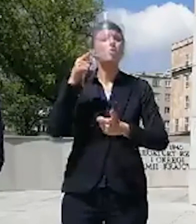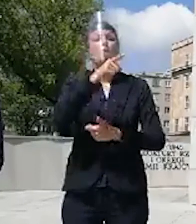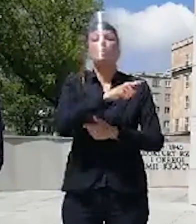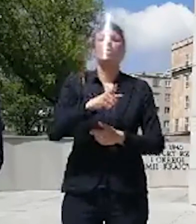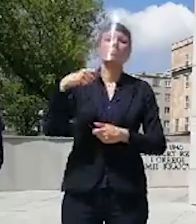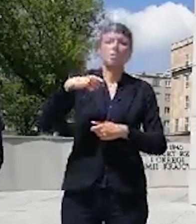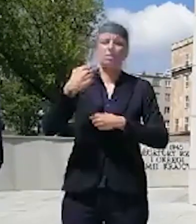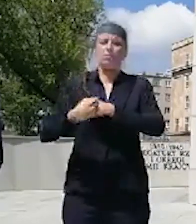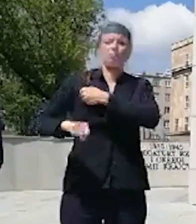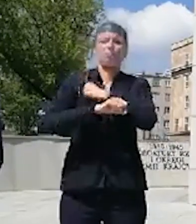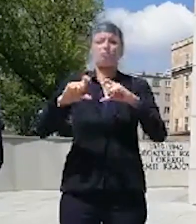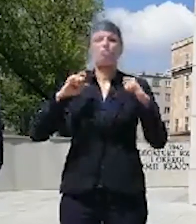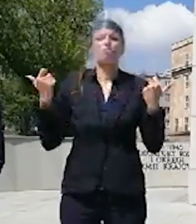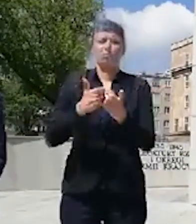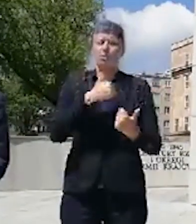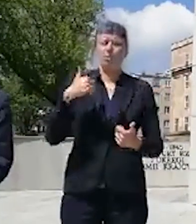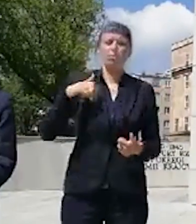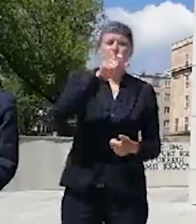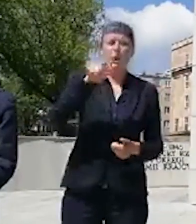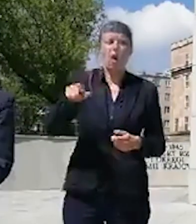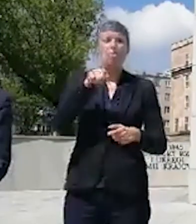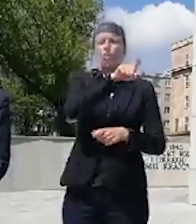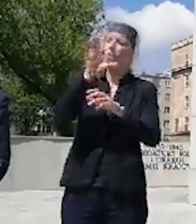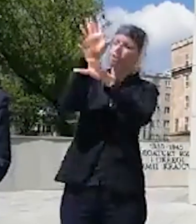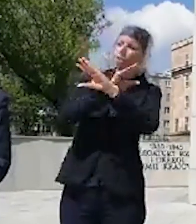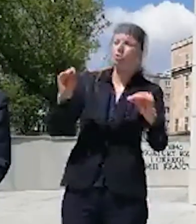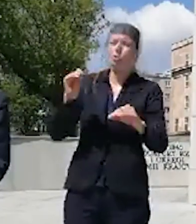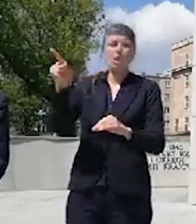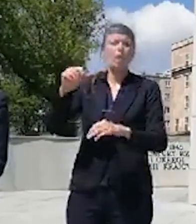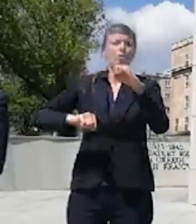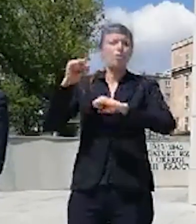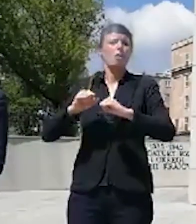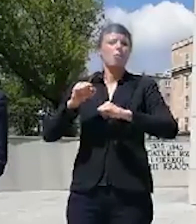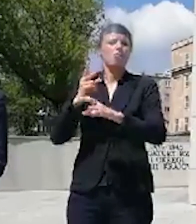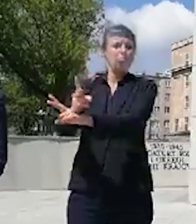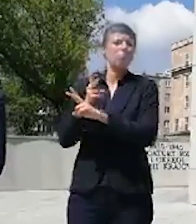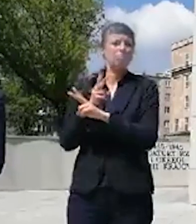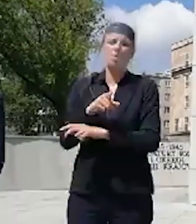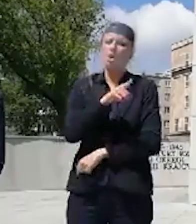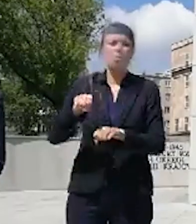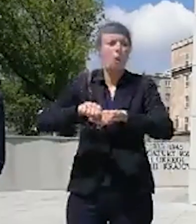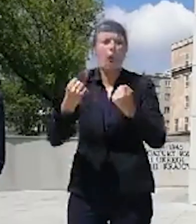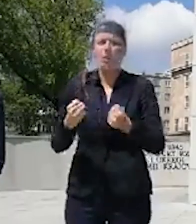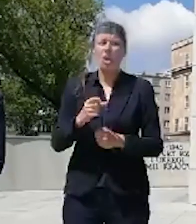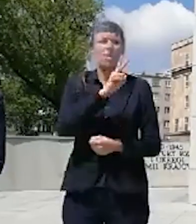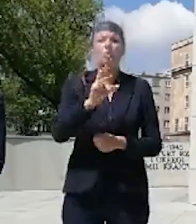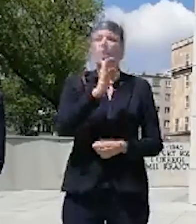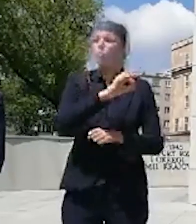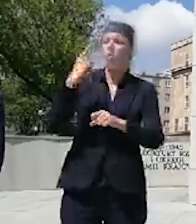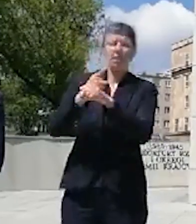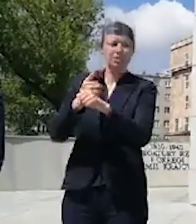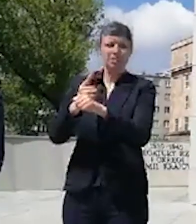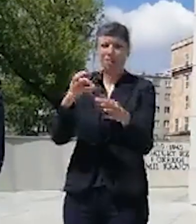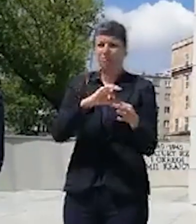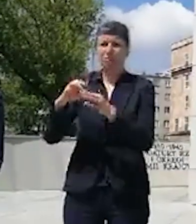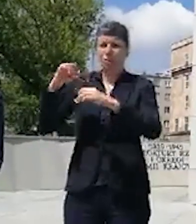człowiekiem, który szanuje niezawisłość sądów, a on ją przecież łamie na każdym kroku, każdą swoją decyzją praktycznie, którą w sprawie sądów podejmuje.